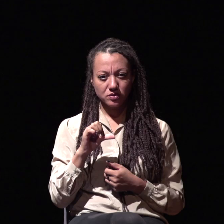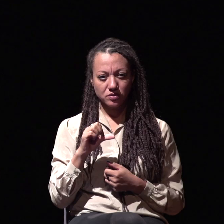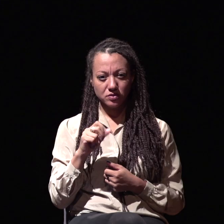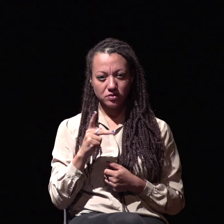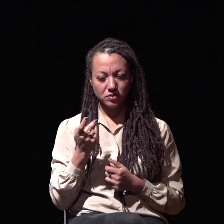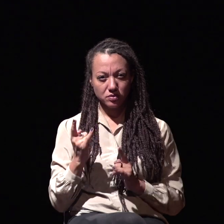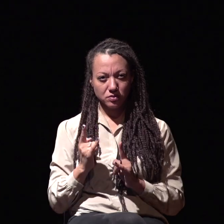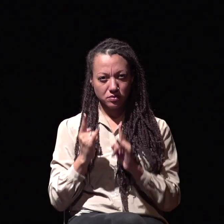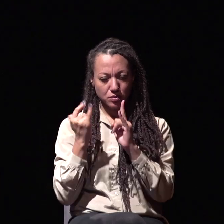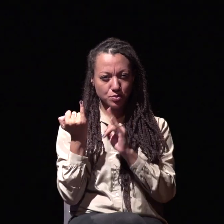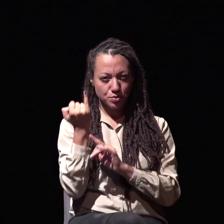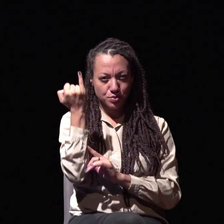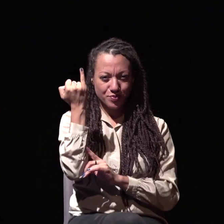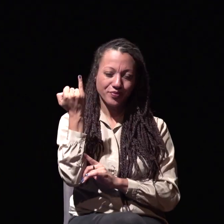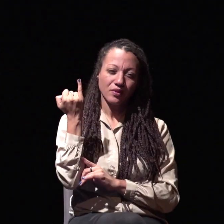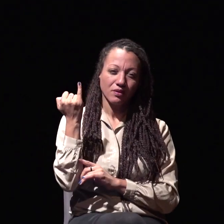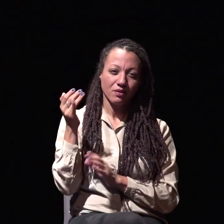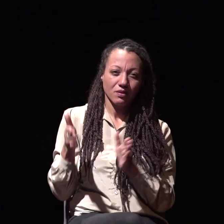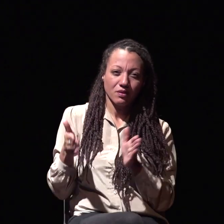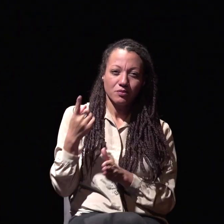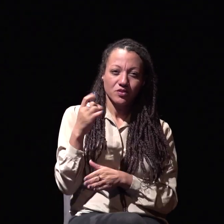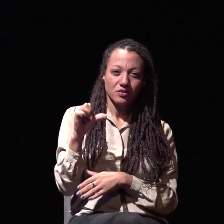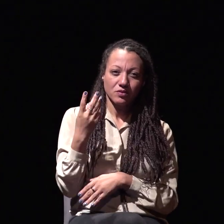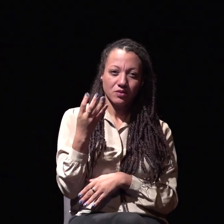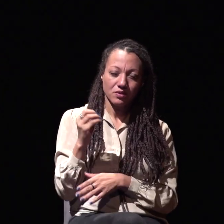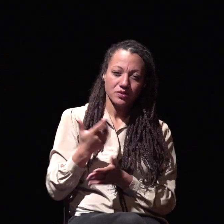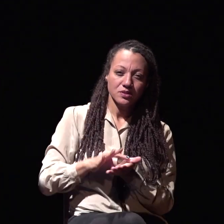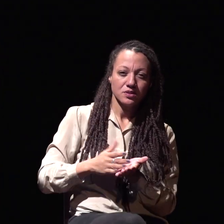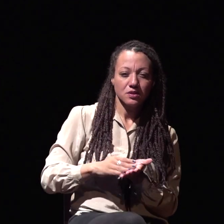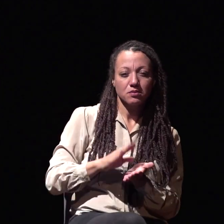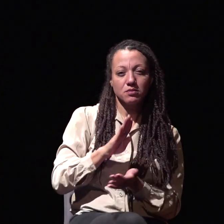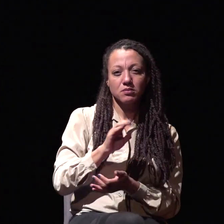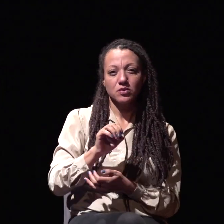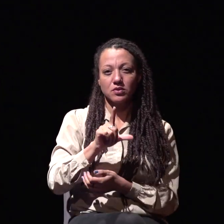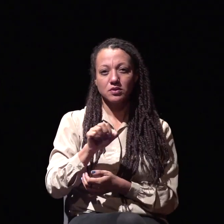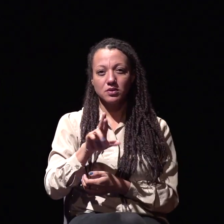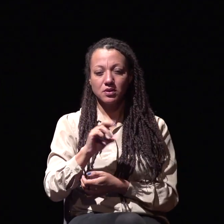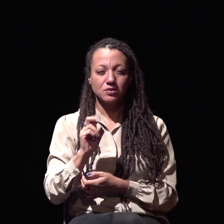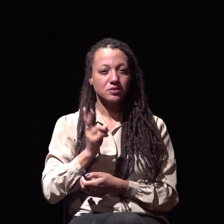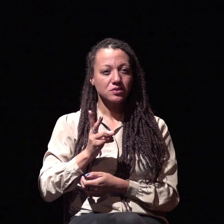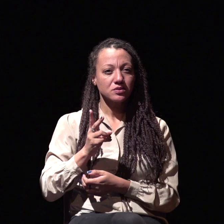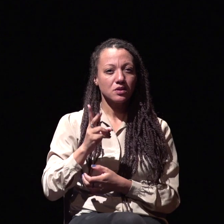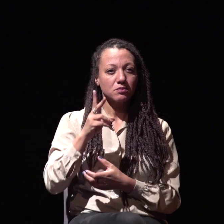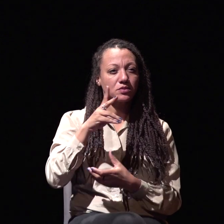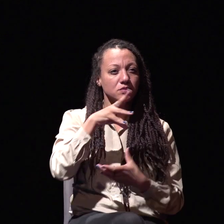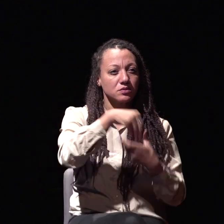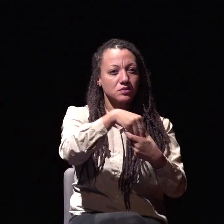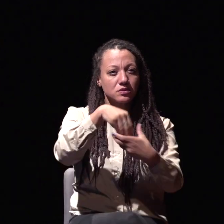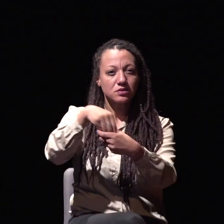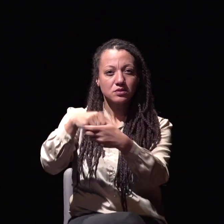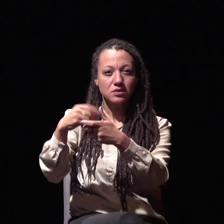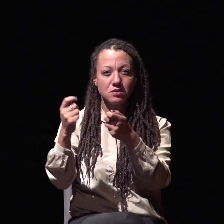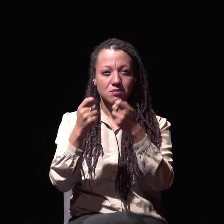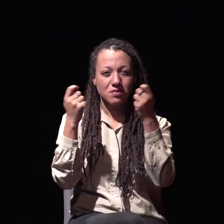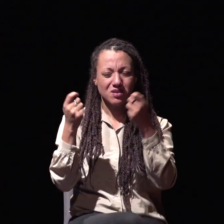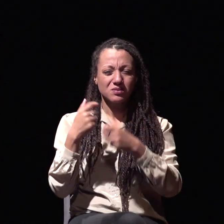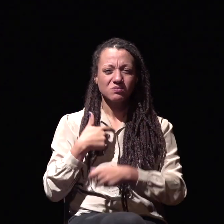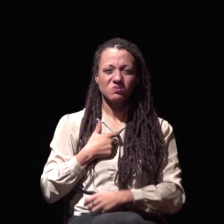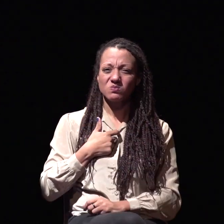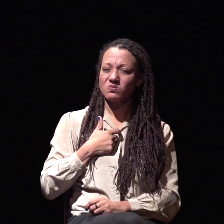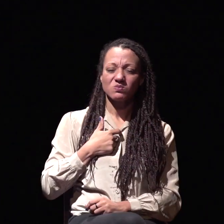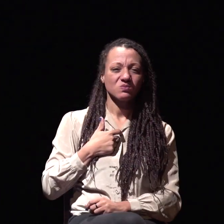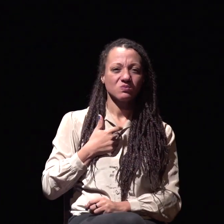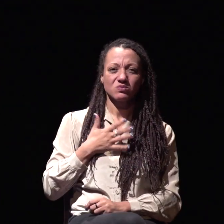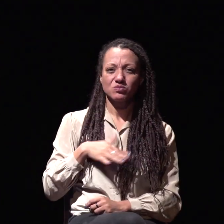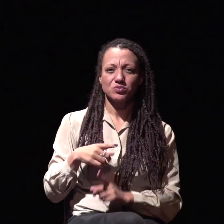de samba e bolero passaram a competir com os encontros requintados no salão de baile e, insatisfeitas com tal desenvolvimento em vista